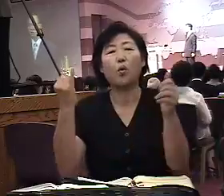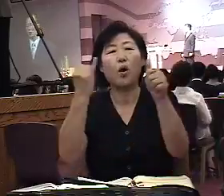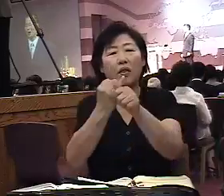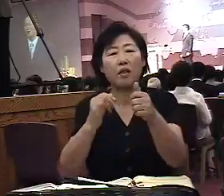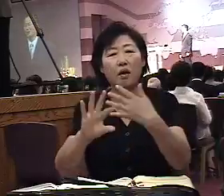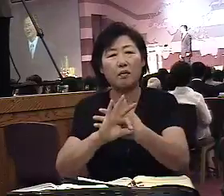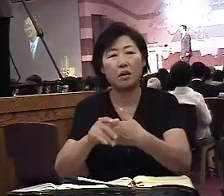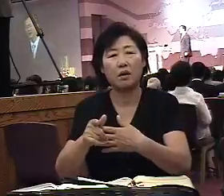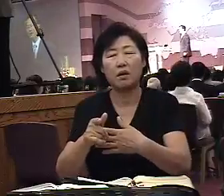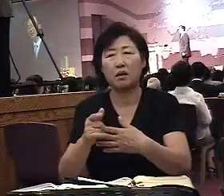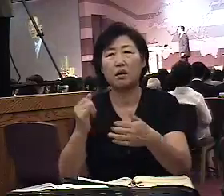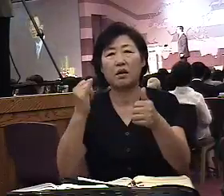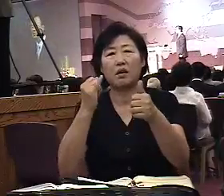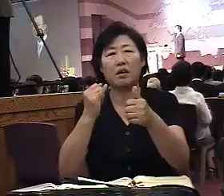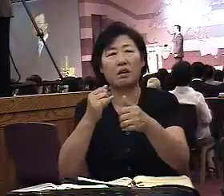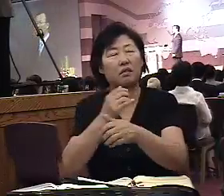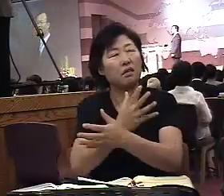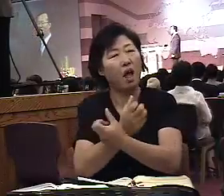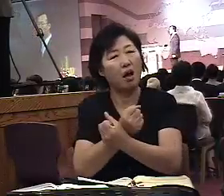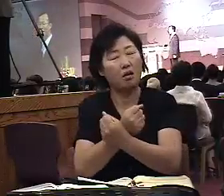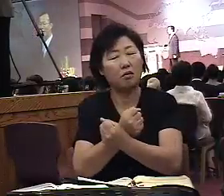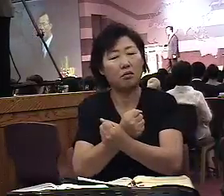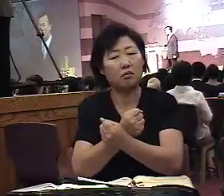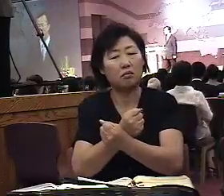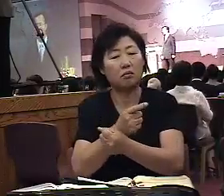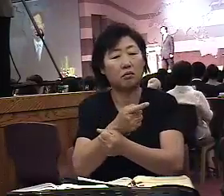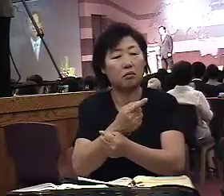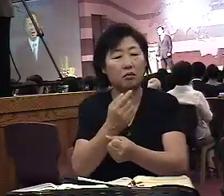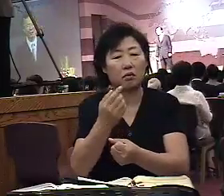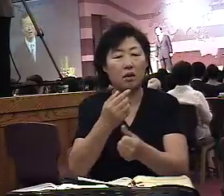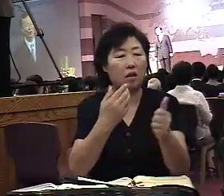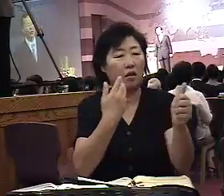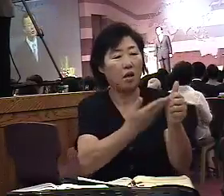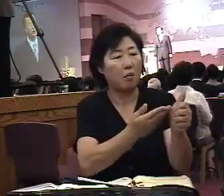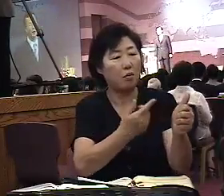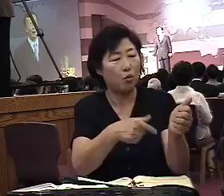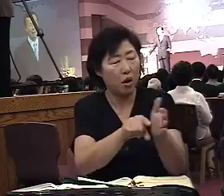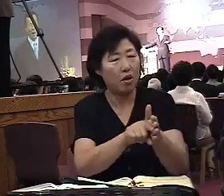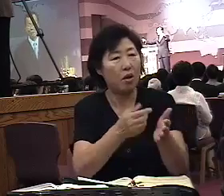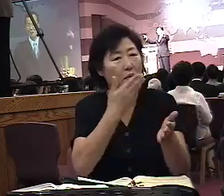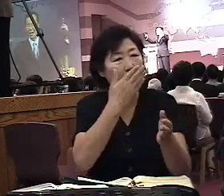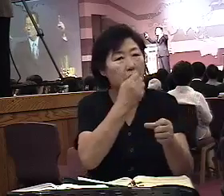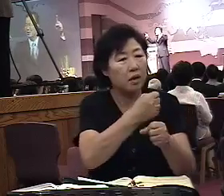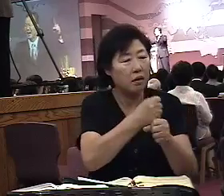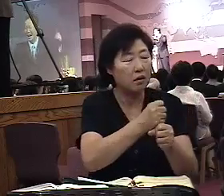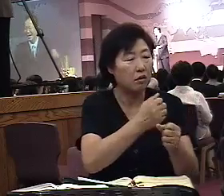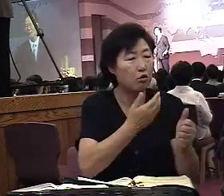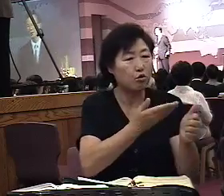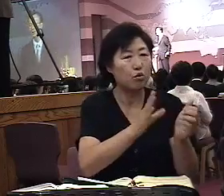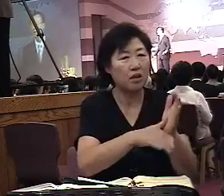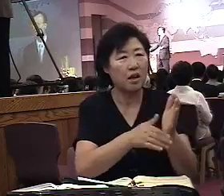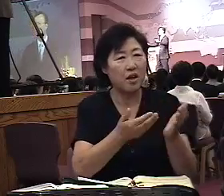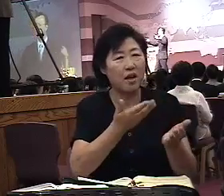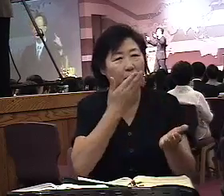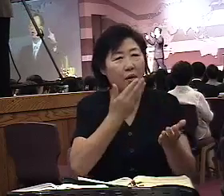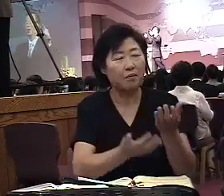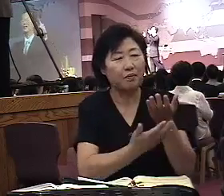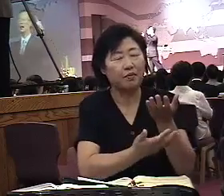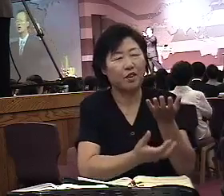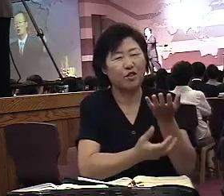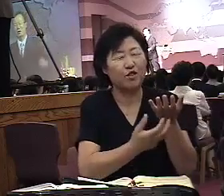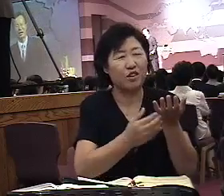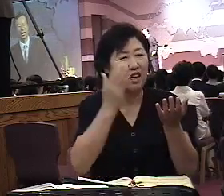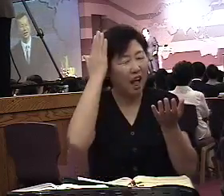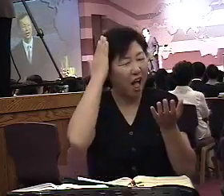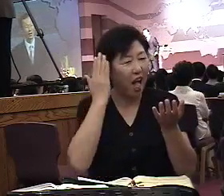계약을 넣을 수가 있습니다. 당신이 나를 위하여, 남편을 위하여 밥을 만들어줄 때 밥을 태우지 아니하면은 내가